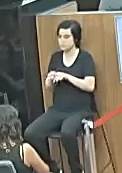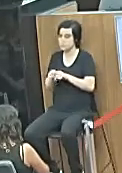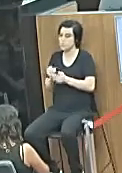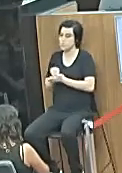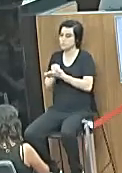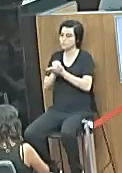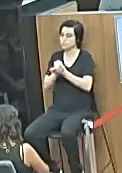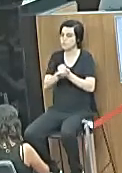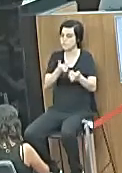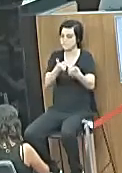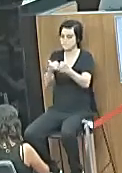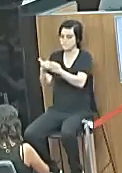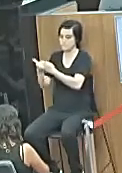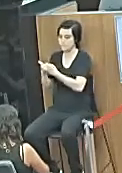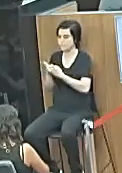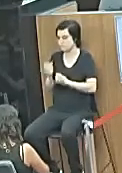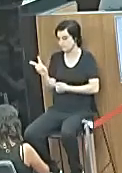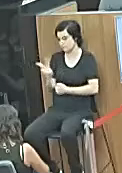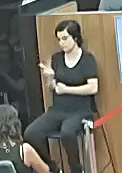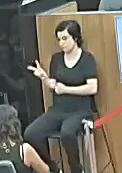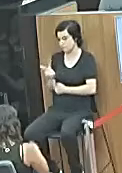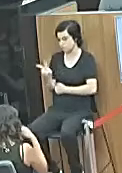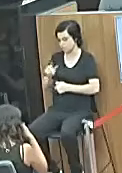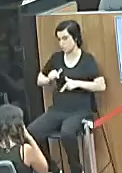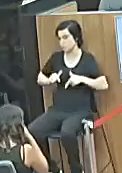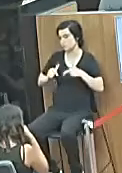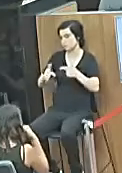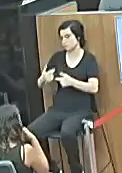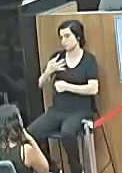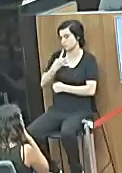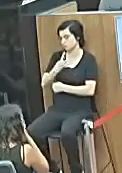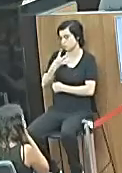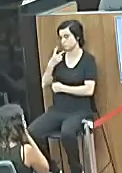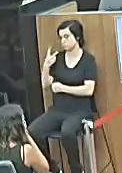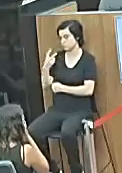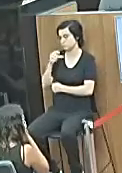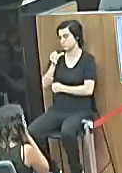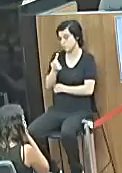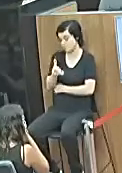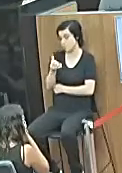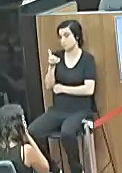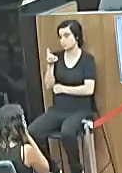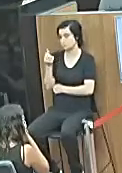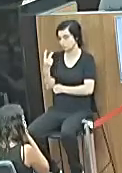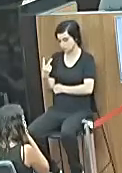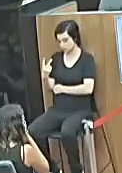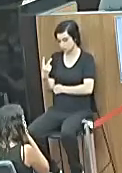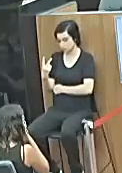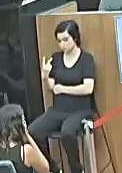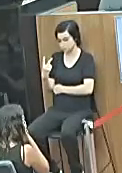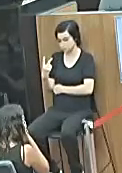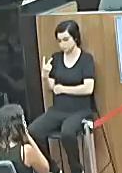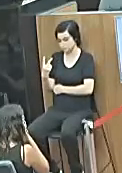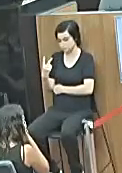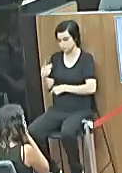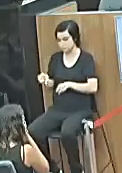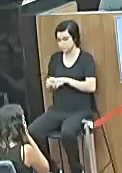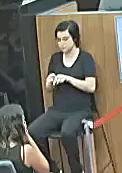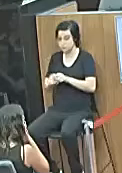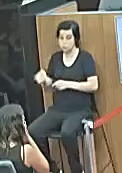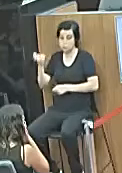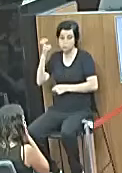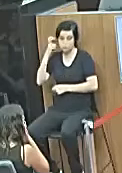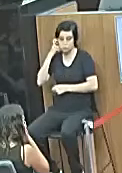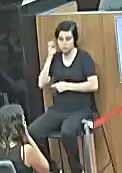intermediária de varginha da ação 4262 gestão do fomento à cultura à